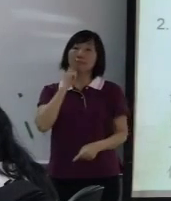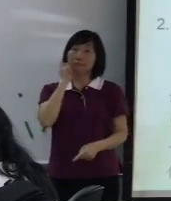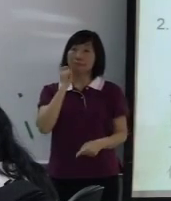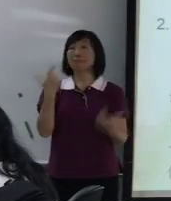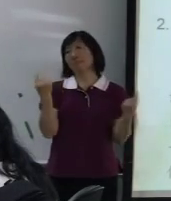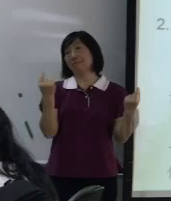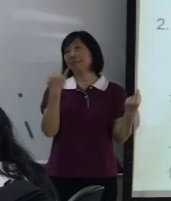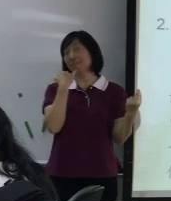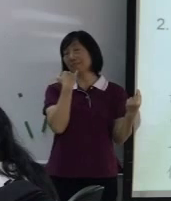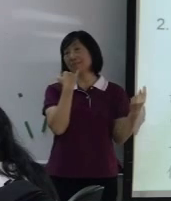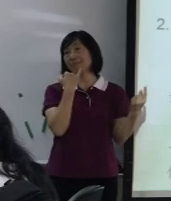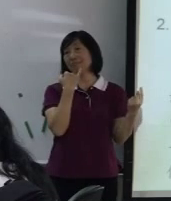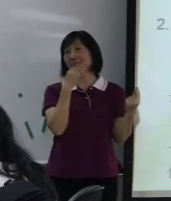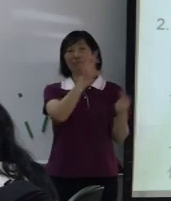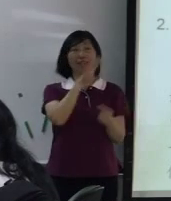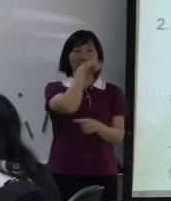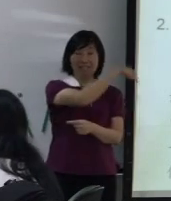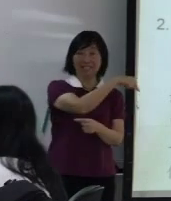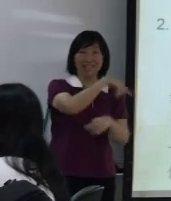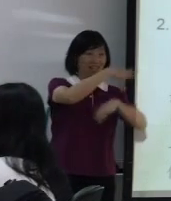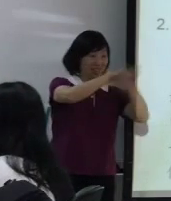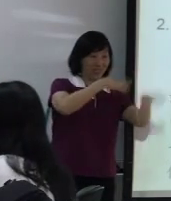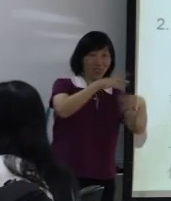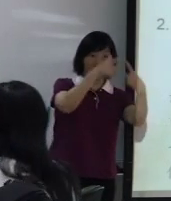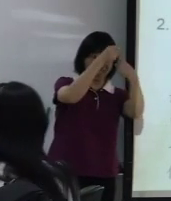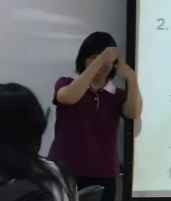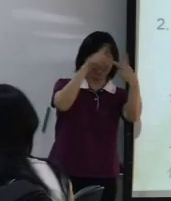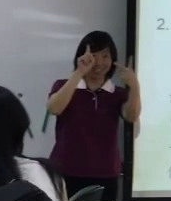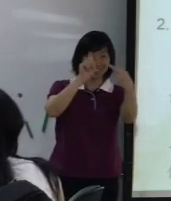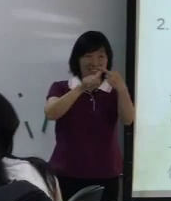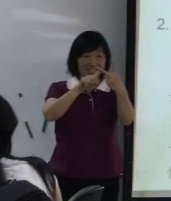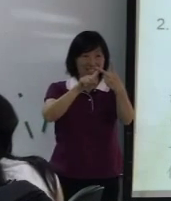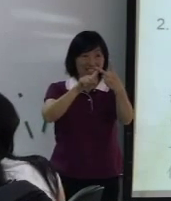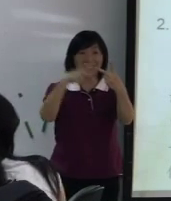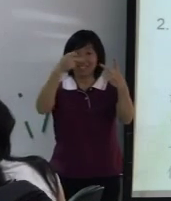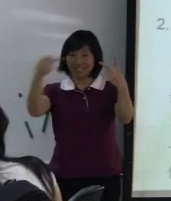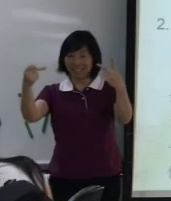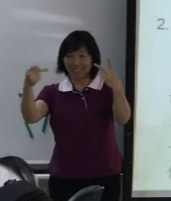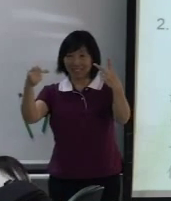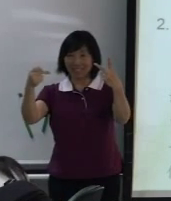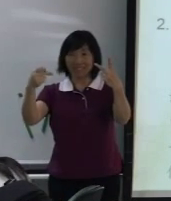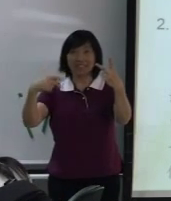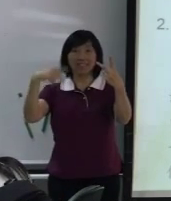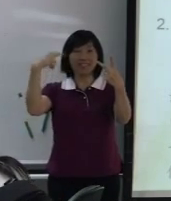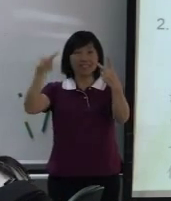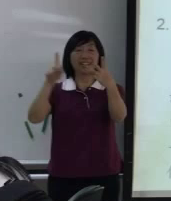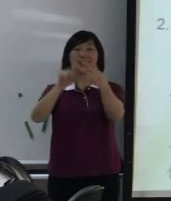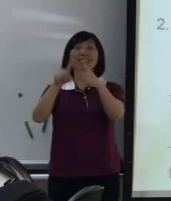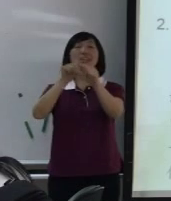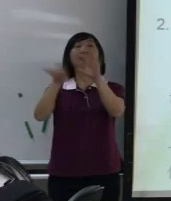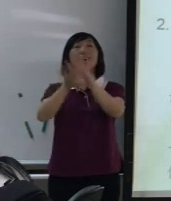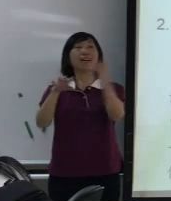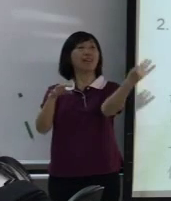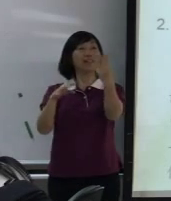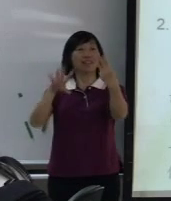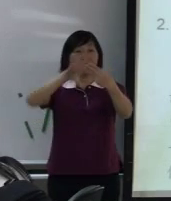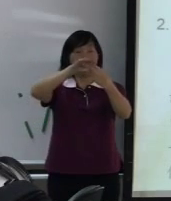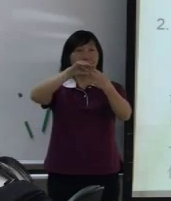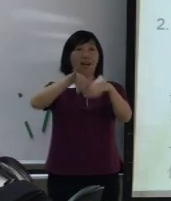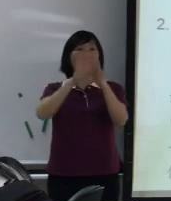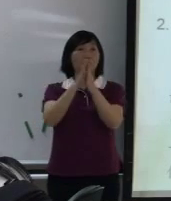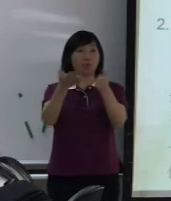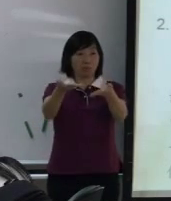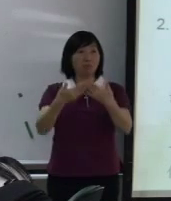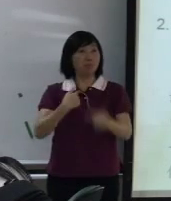以学，又学手语，又学英文，又学中文都可以啦、